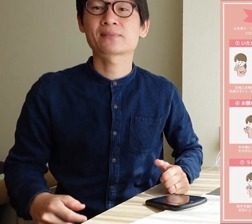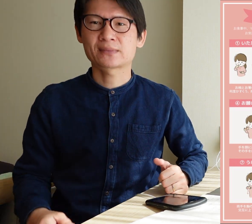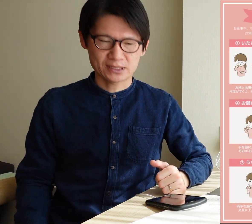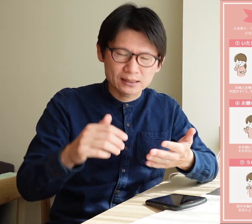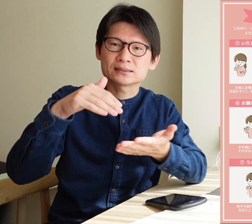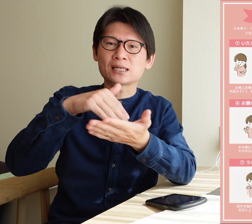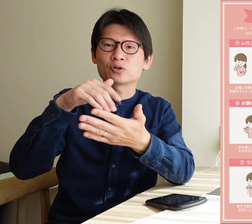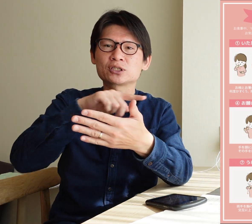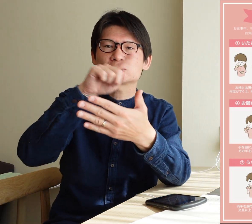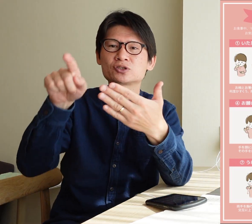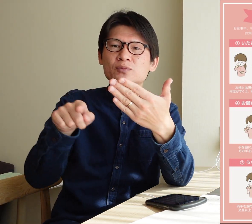最後に、